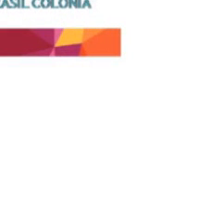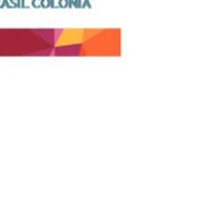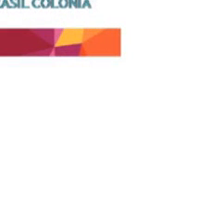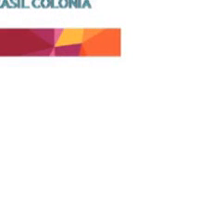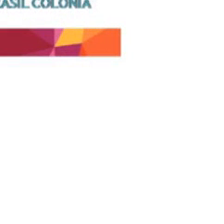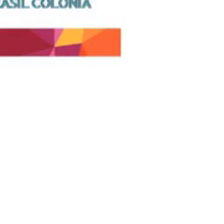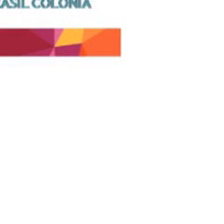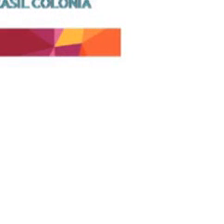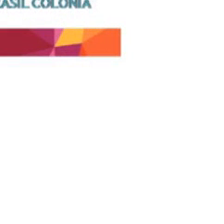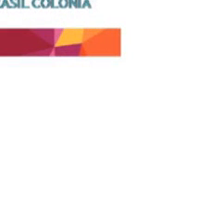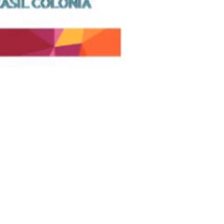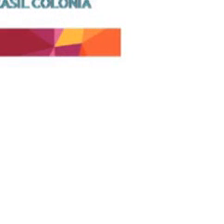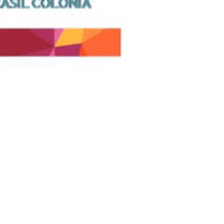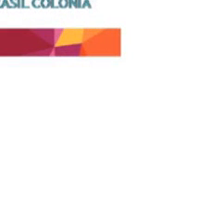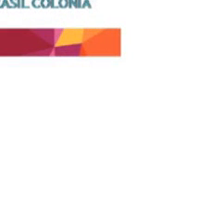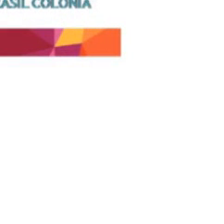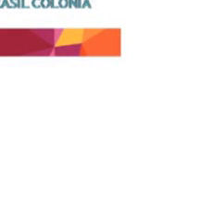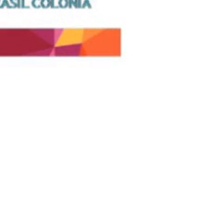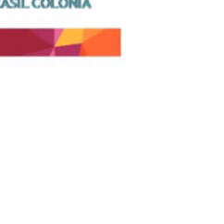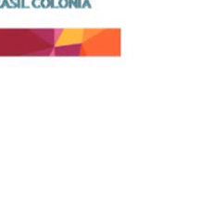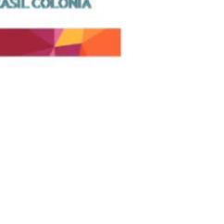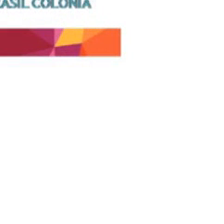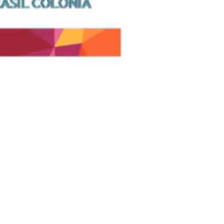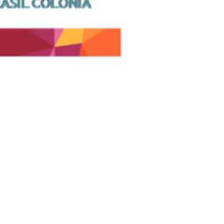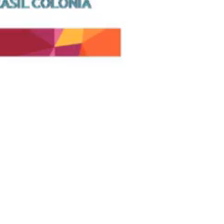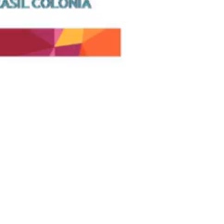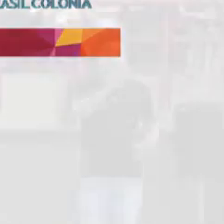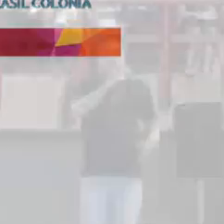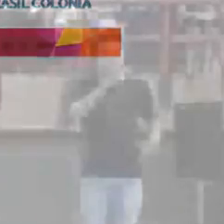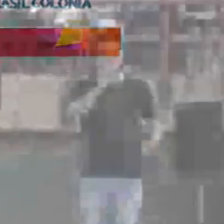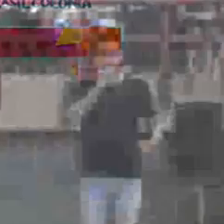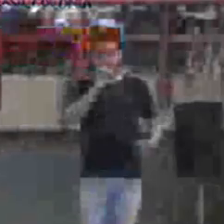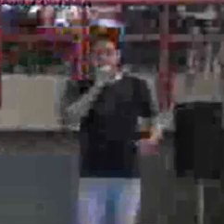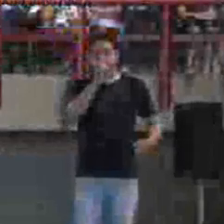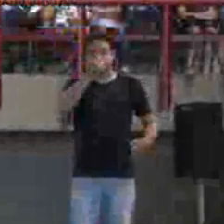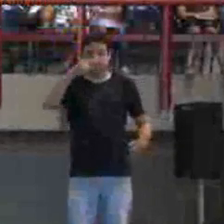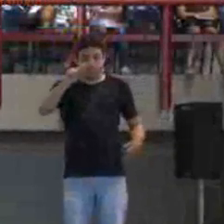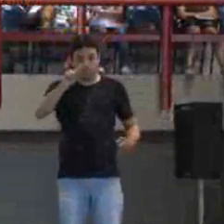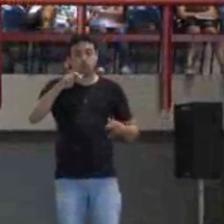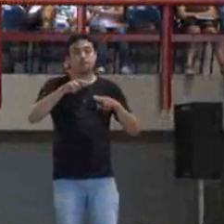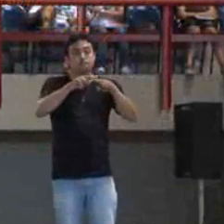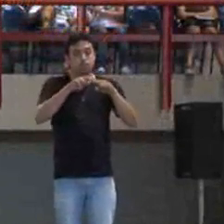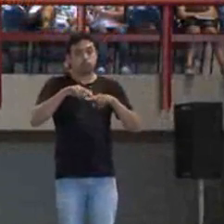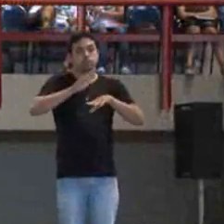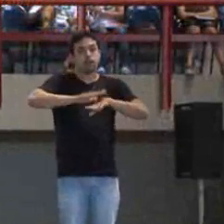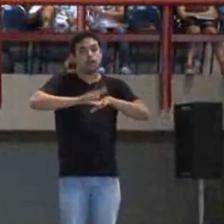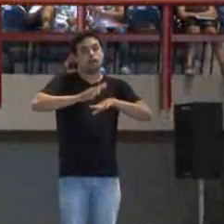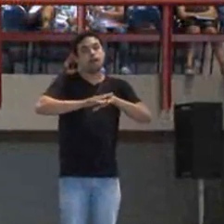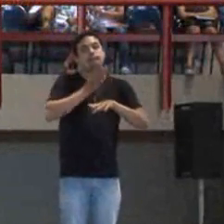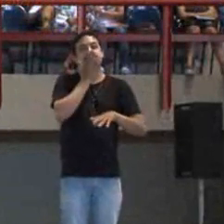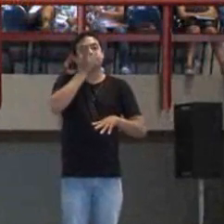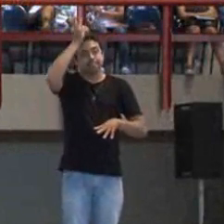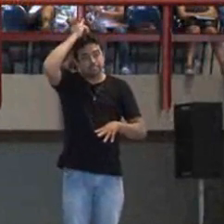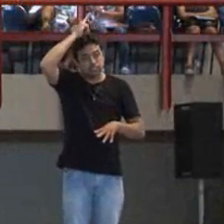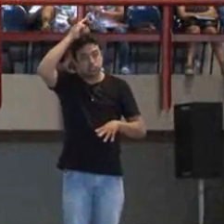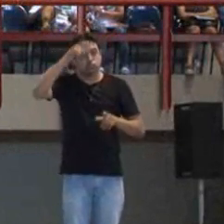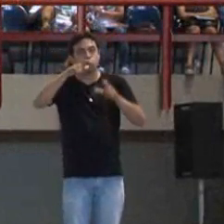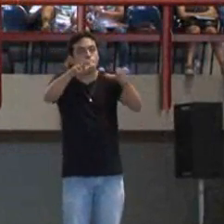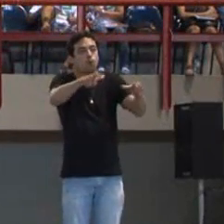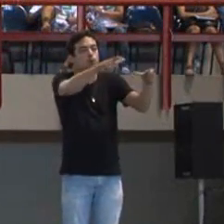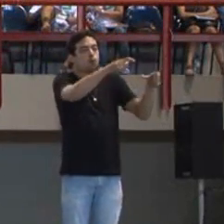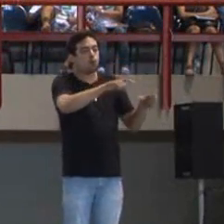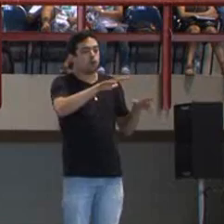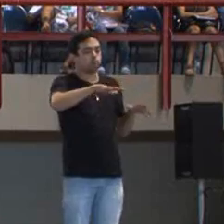Isso se chama preação. E foi esse índio que contou para ele os segredos das áreas de mineração no